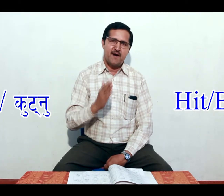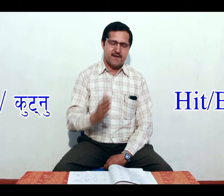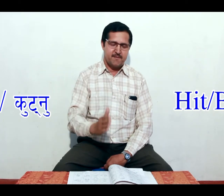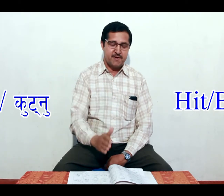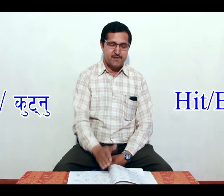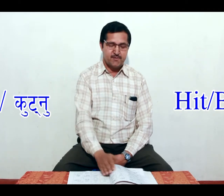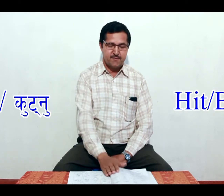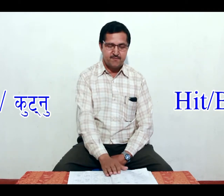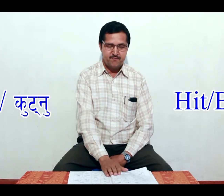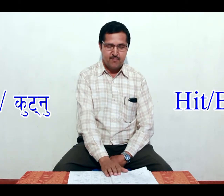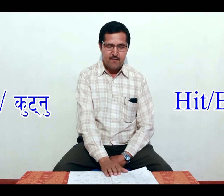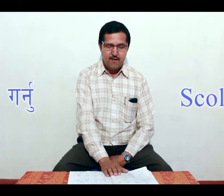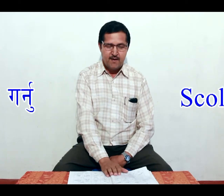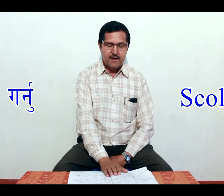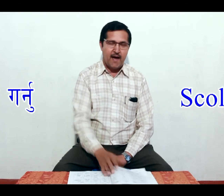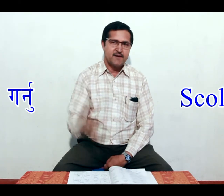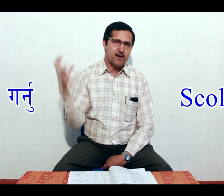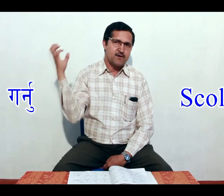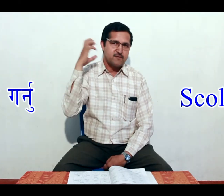गर्ने, पिट्नु, गाली गर्नु,